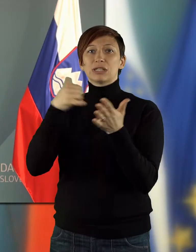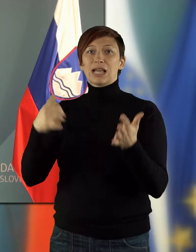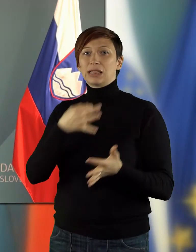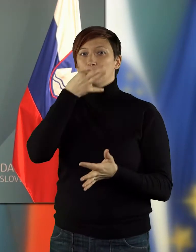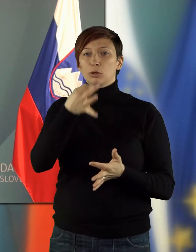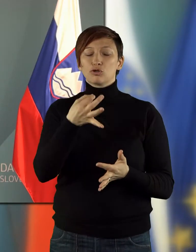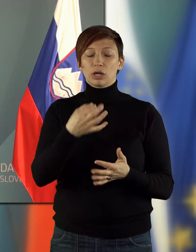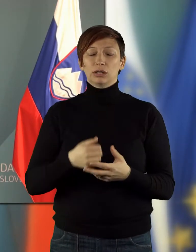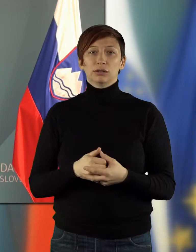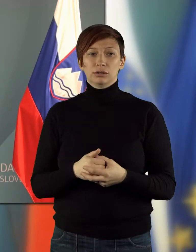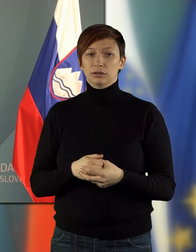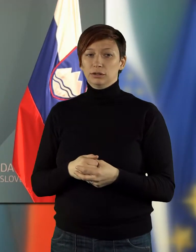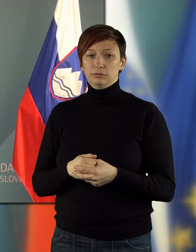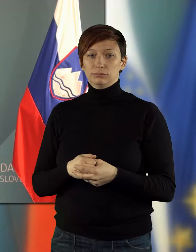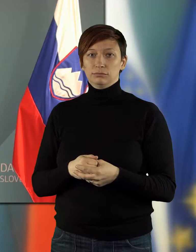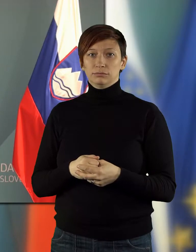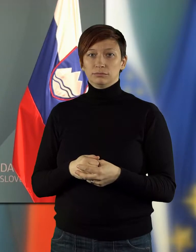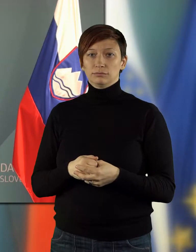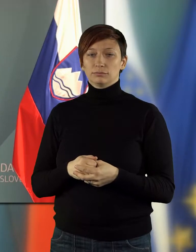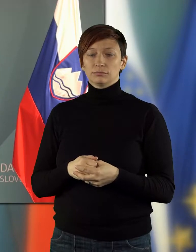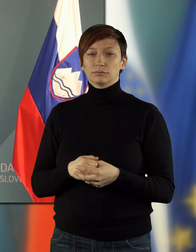Še eno zadnje vprašanje imamo.